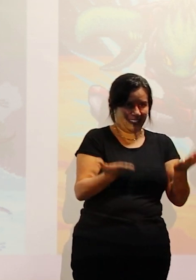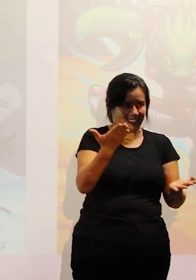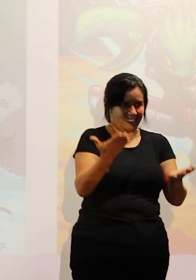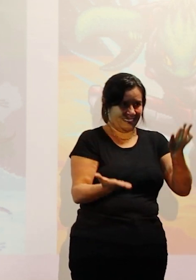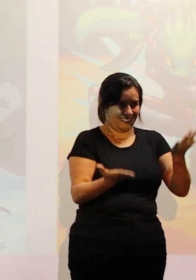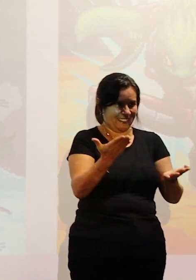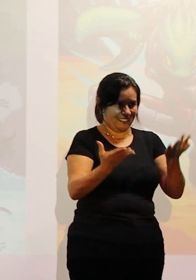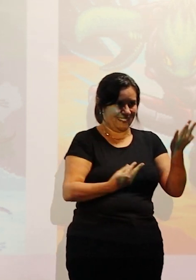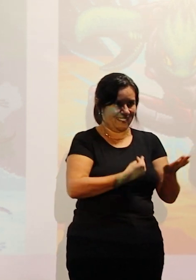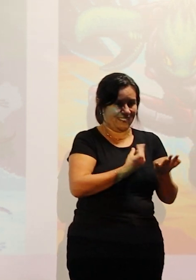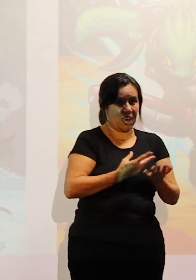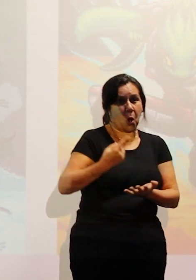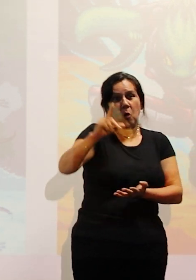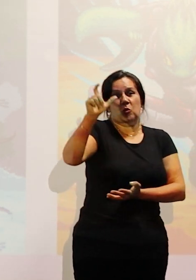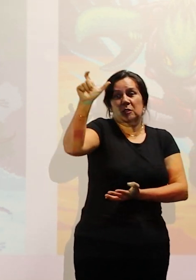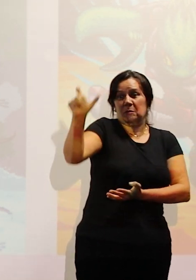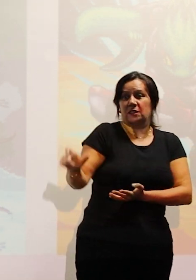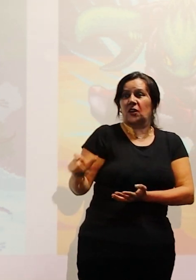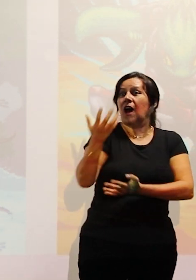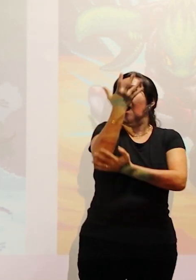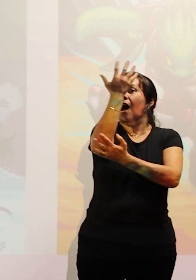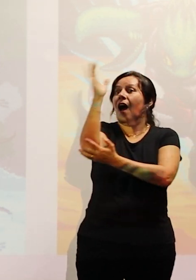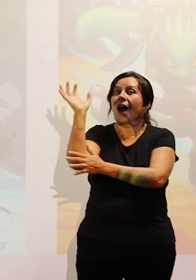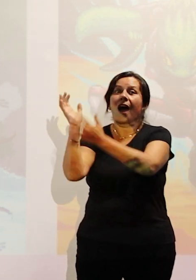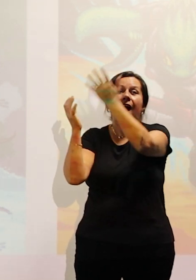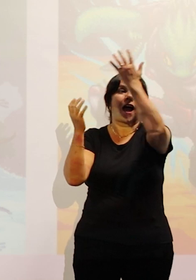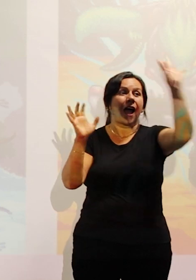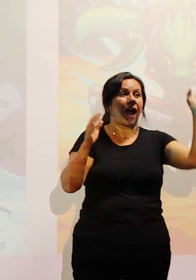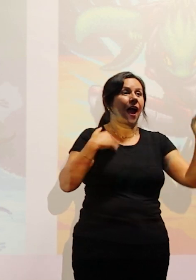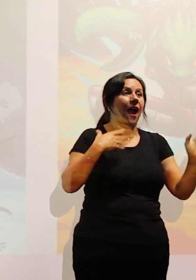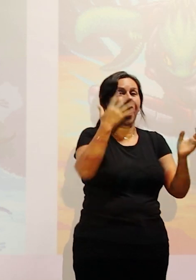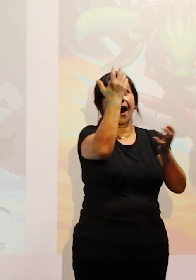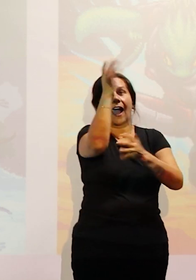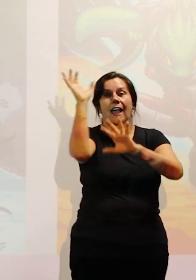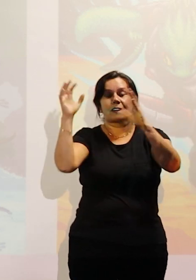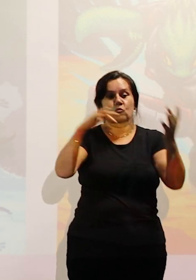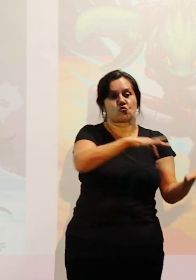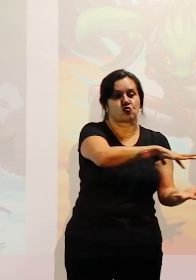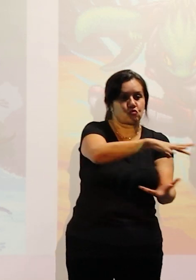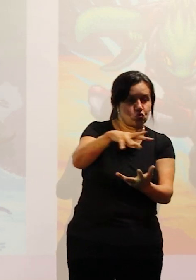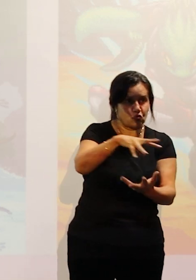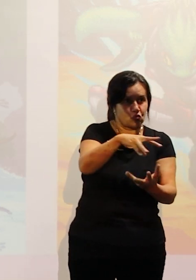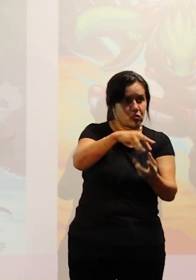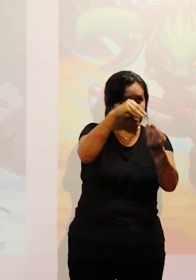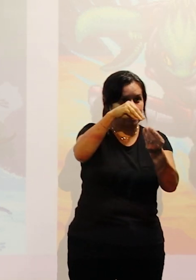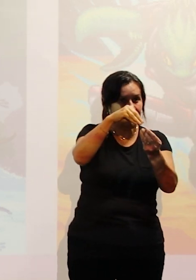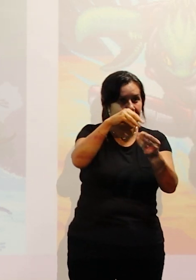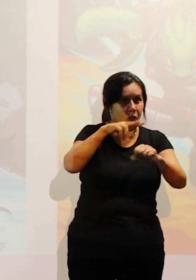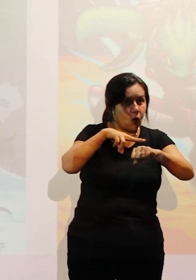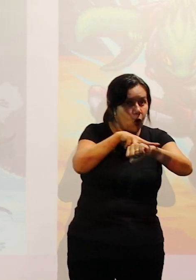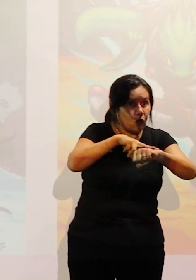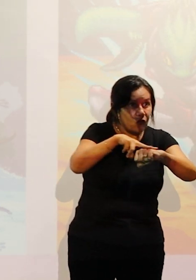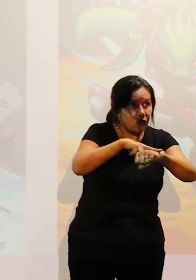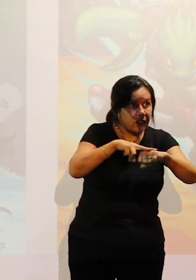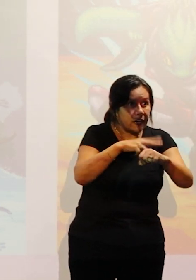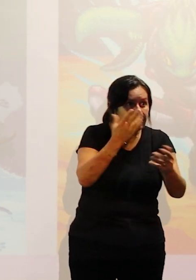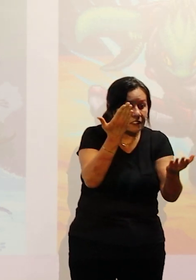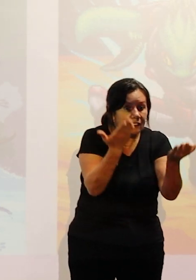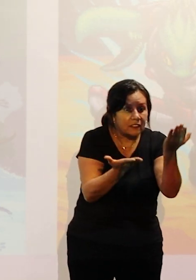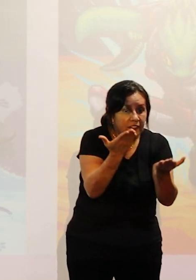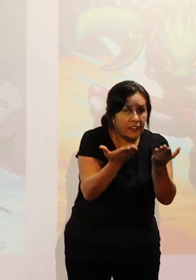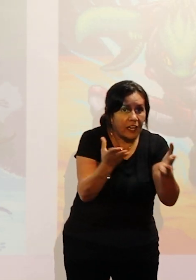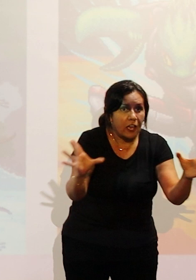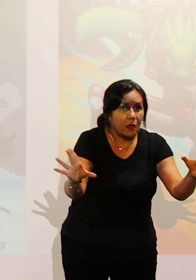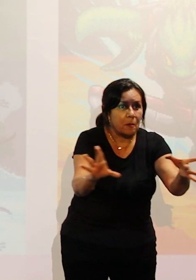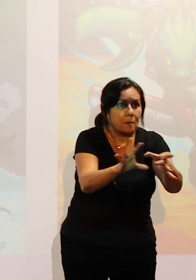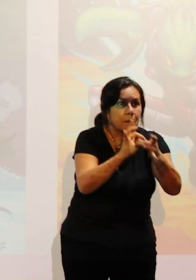O outro falou, não, é a cor da árvore, a árvore traz equilíbrio para o ecossistema. Mas não, verde é a cor do equilíbrio porque ele é uma mistura de uma